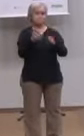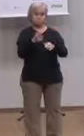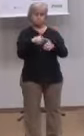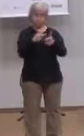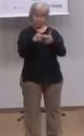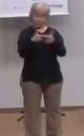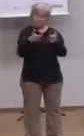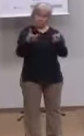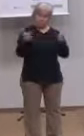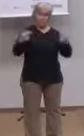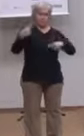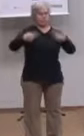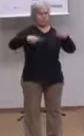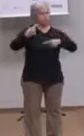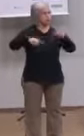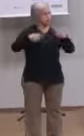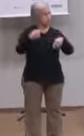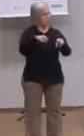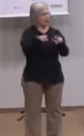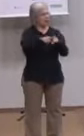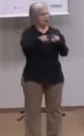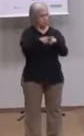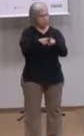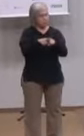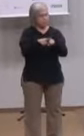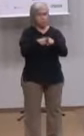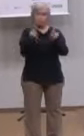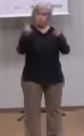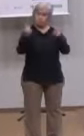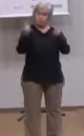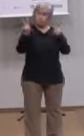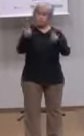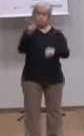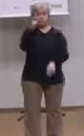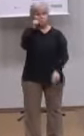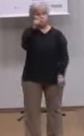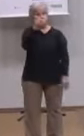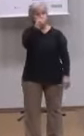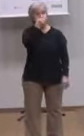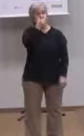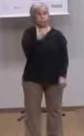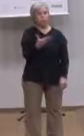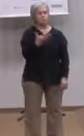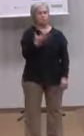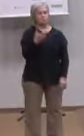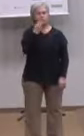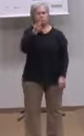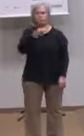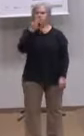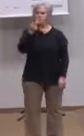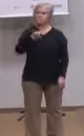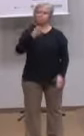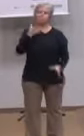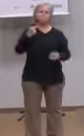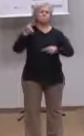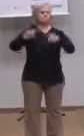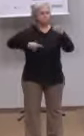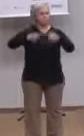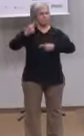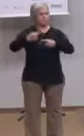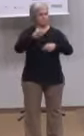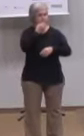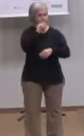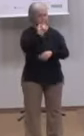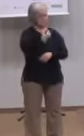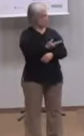ampla discussão, um tema bastante abordado, foi muito bacana.